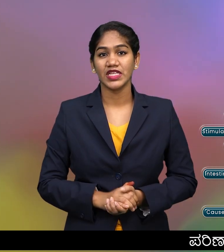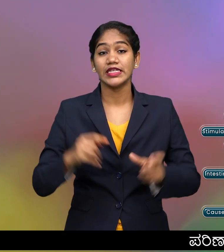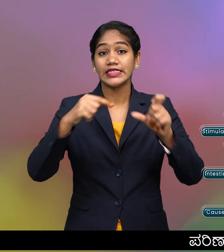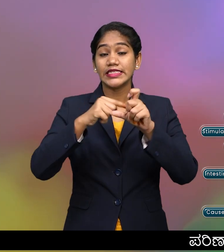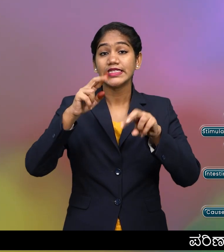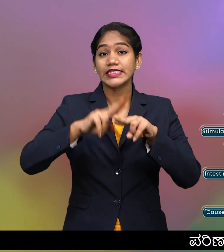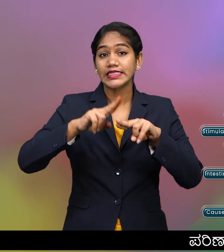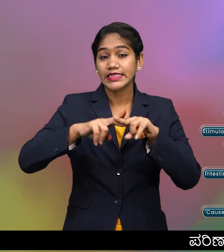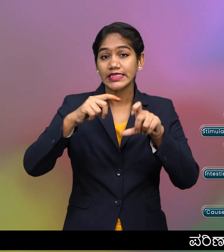ಪರಿಣಾಮಕಾರಗಳು,